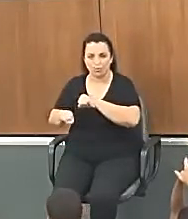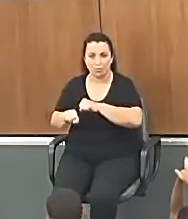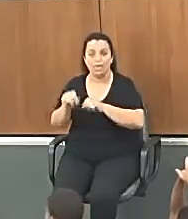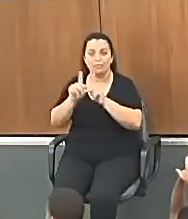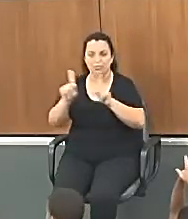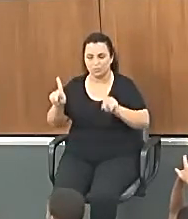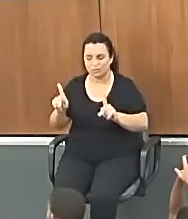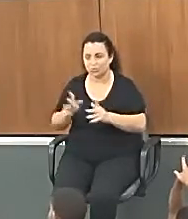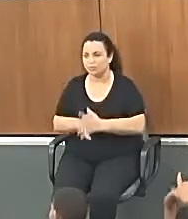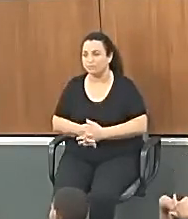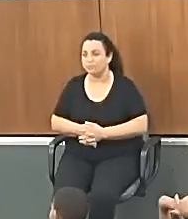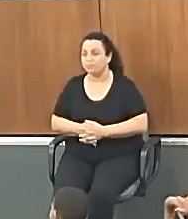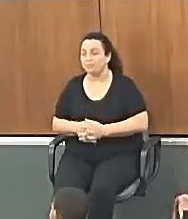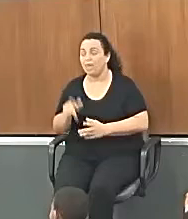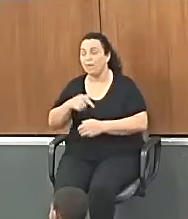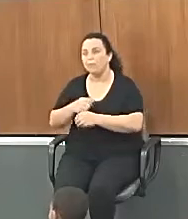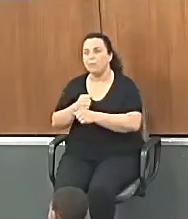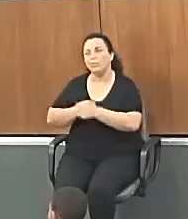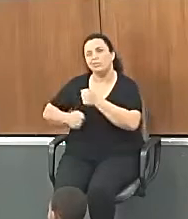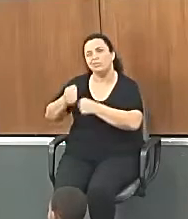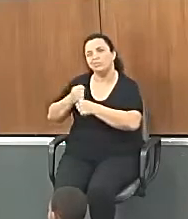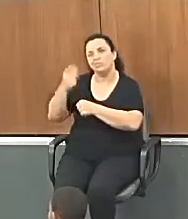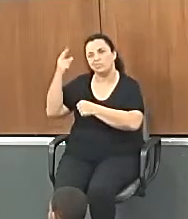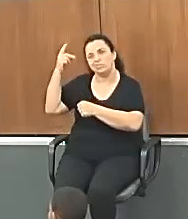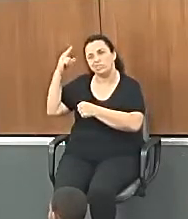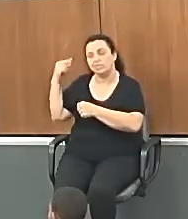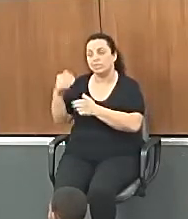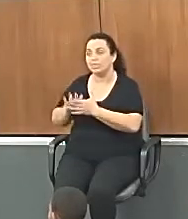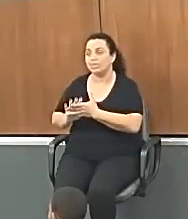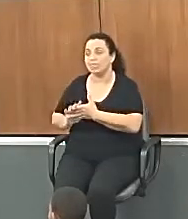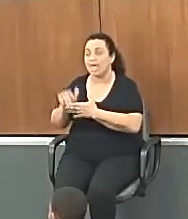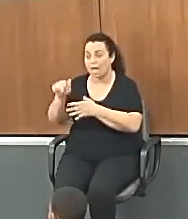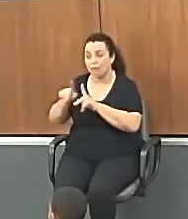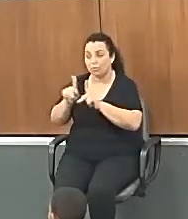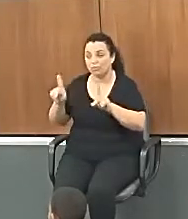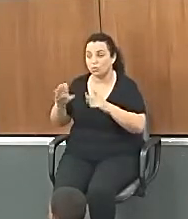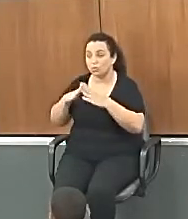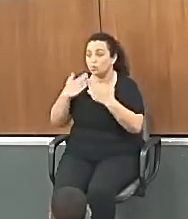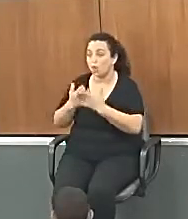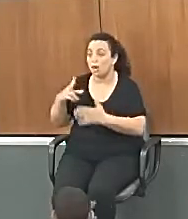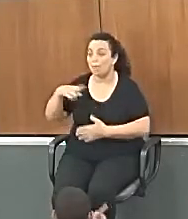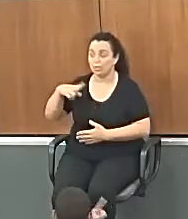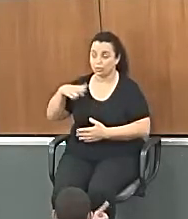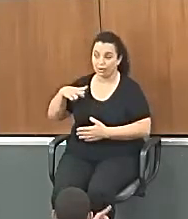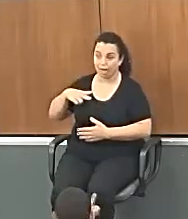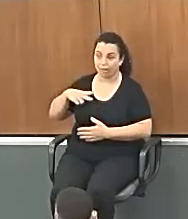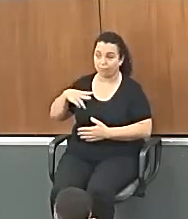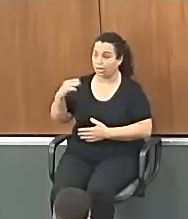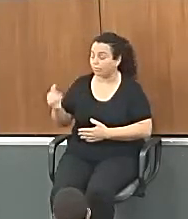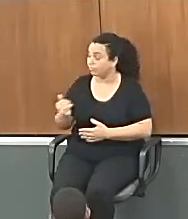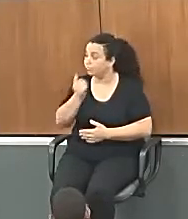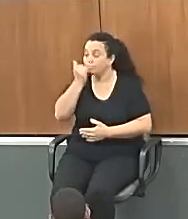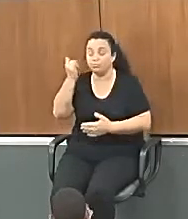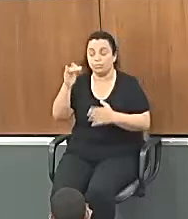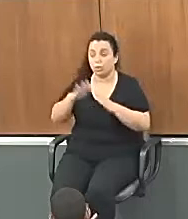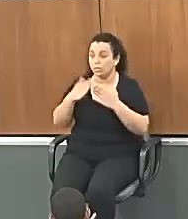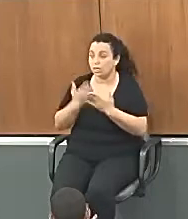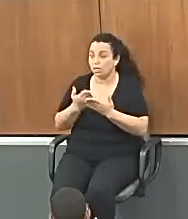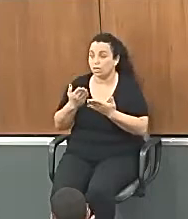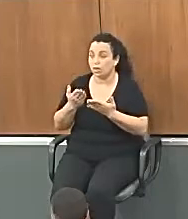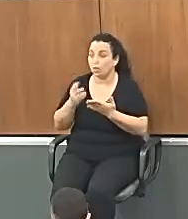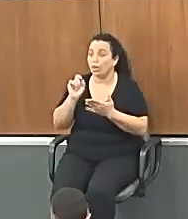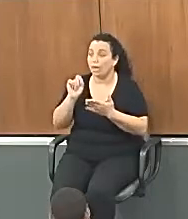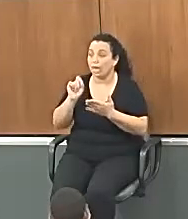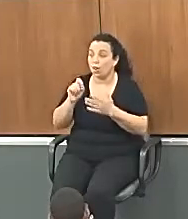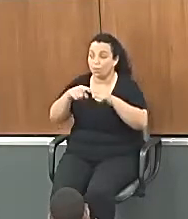muitos anos atrás ele dava aula de uma escola particular e de repente numa sala com 25 crianças